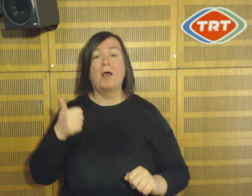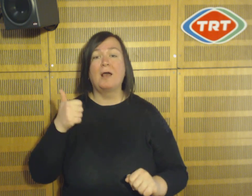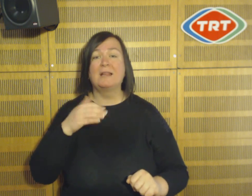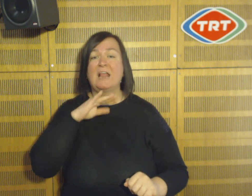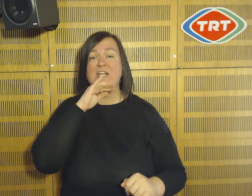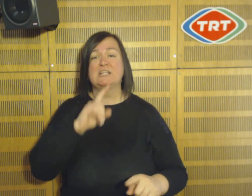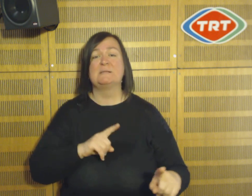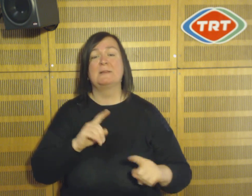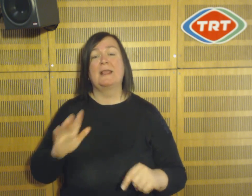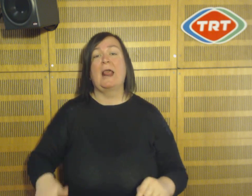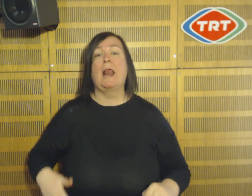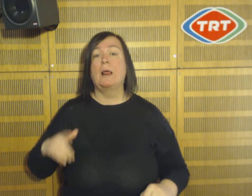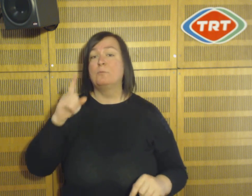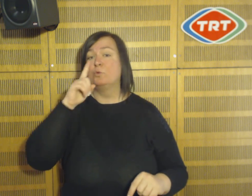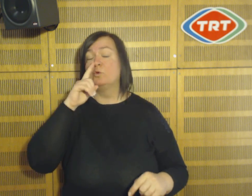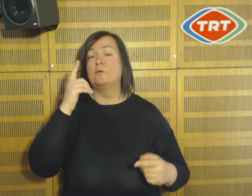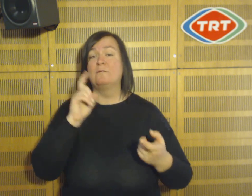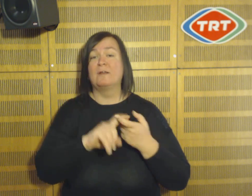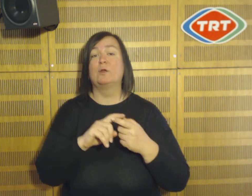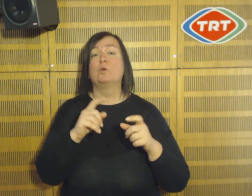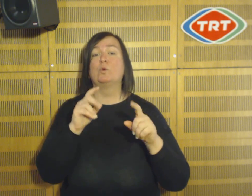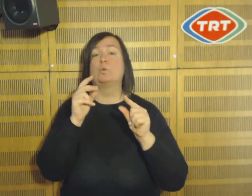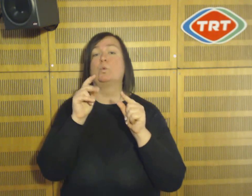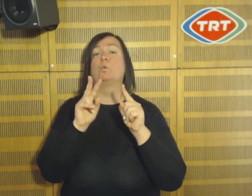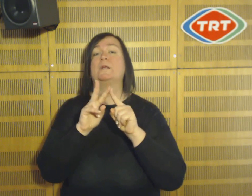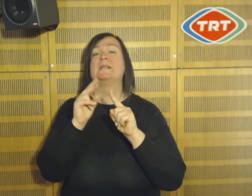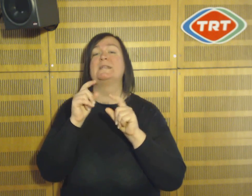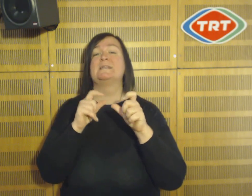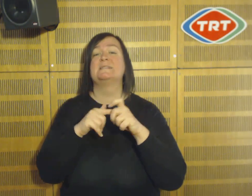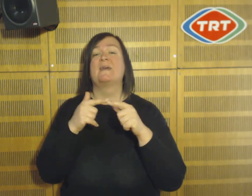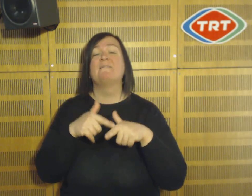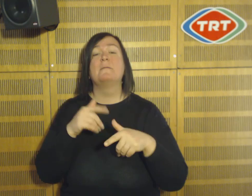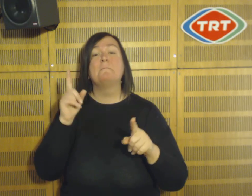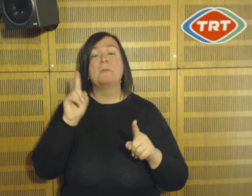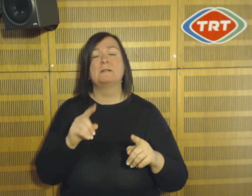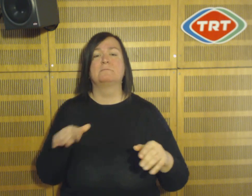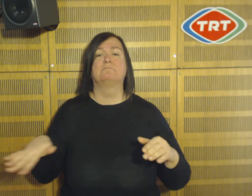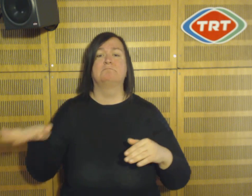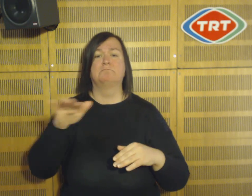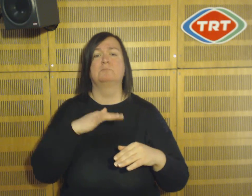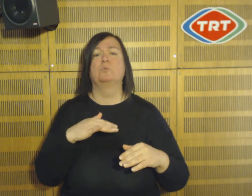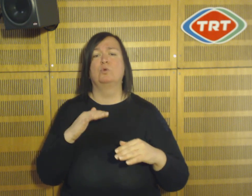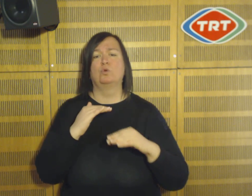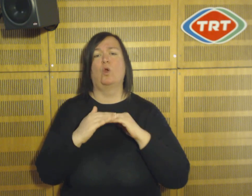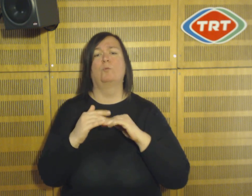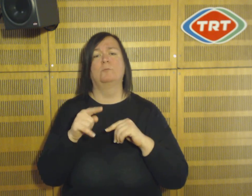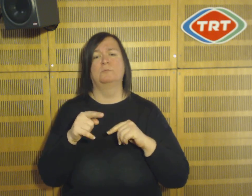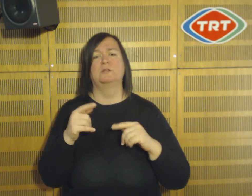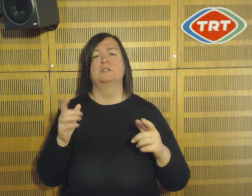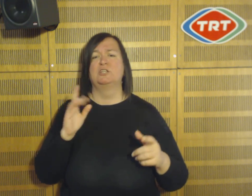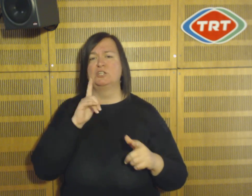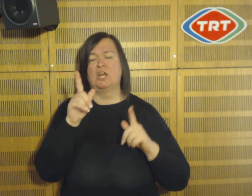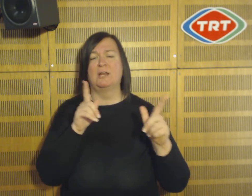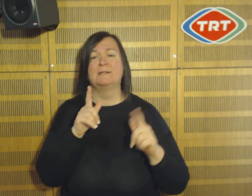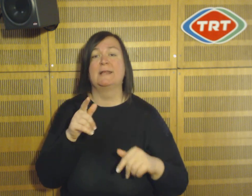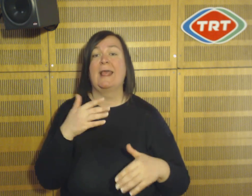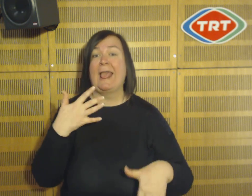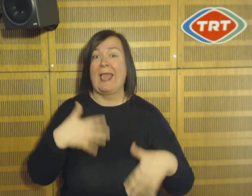Hizmetler Genel Müdürlüğü ve Unicef Türkiye tarafından başlatılan bir kapsayıcı toplum çağrısı yani engeli olan